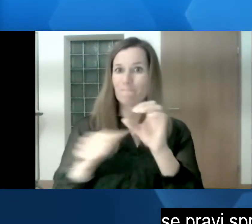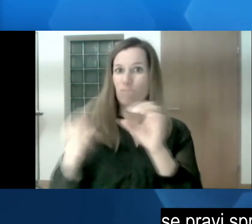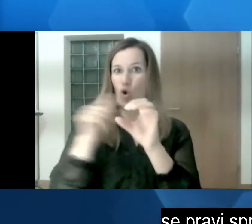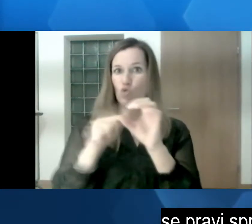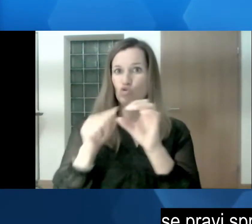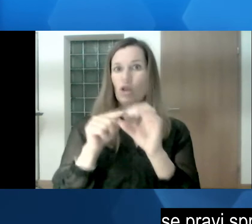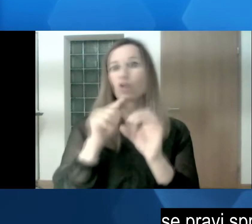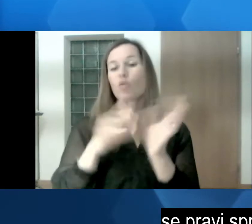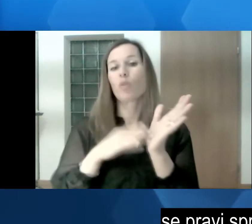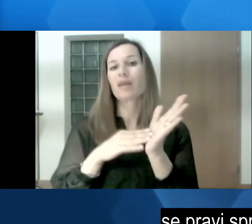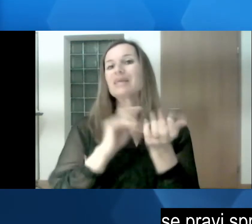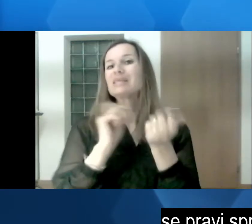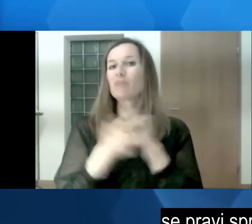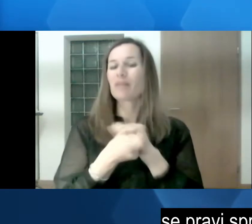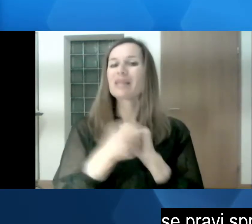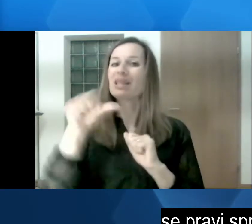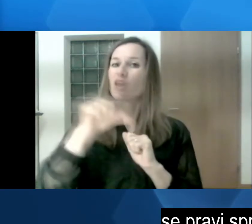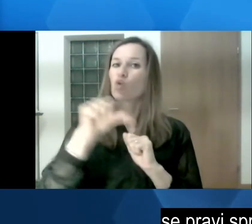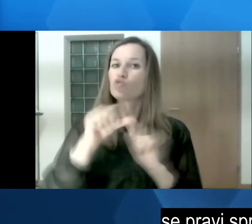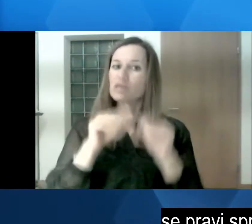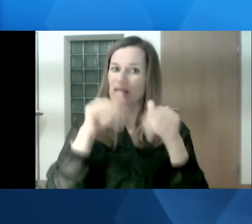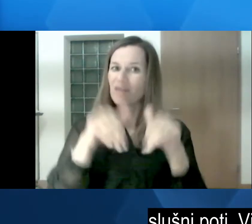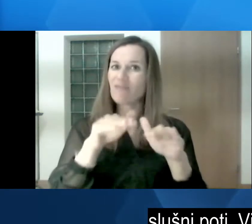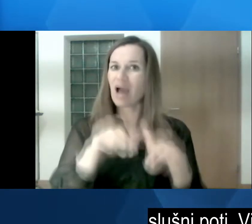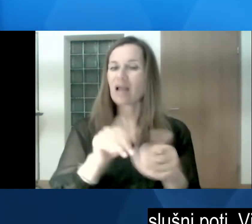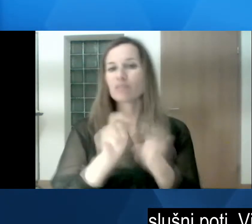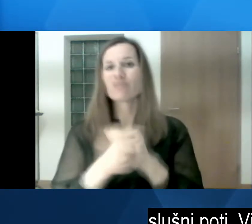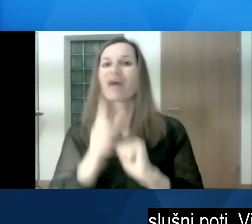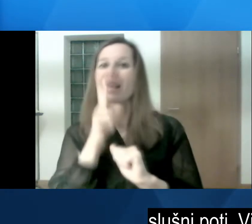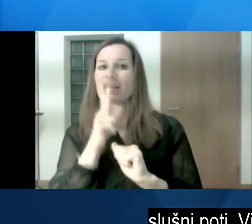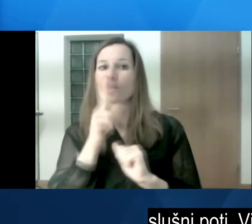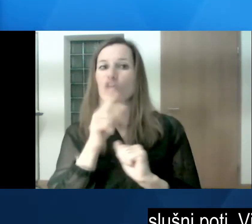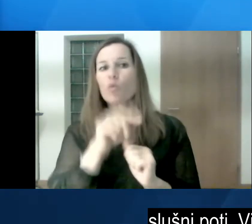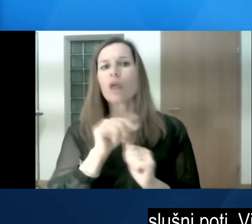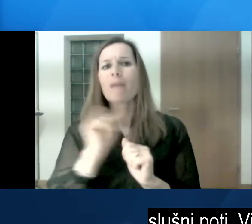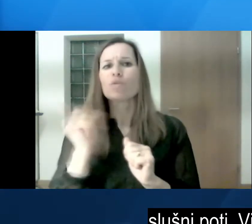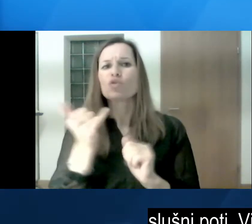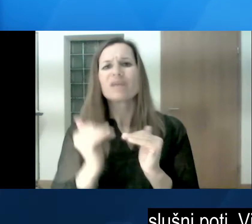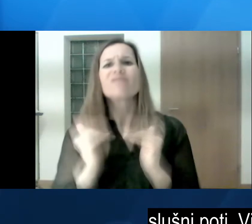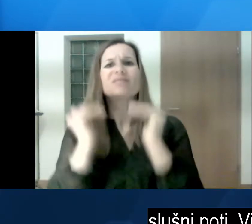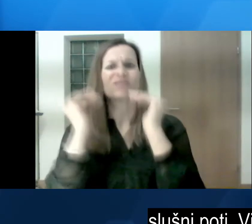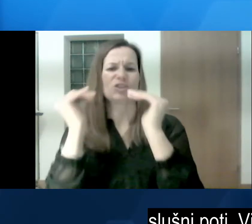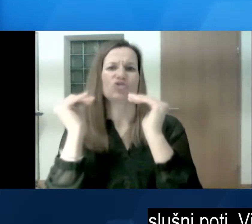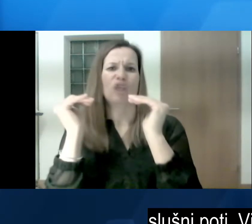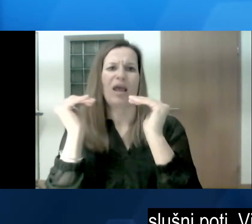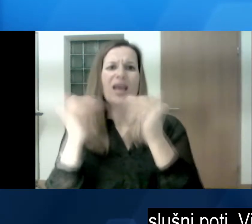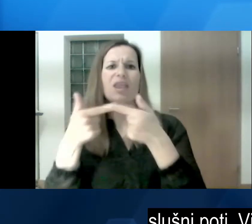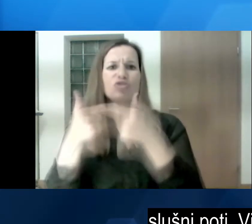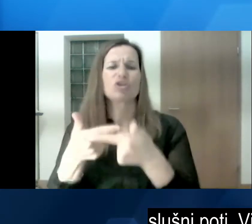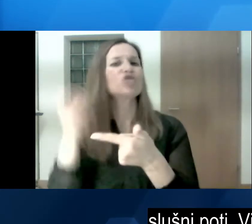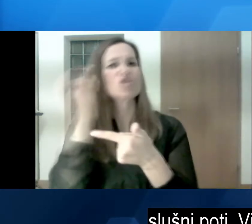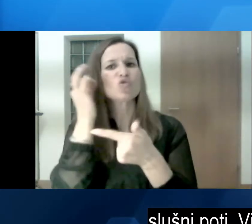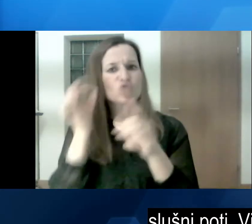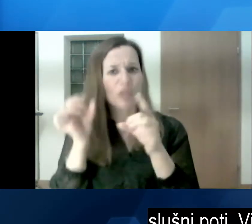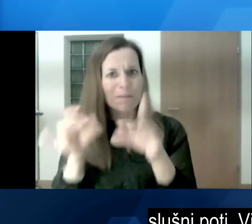v elektriko, potovati po višje ležeči slušni poti. Vidimo velika C križa, ima neskončno